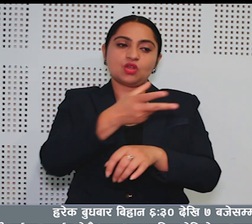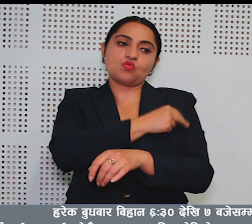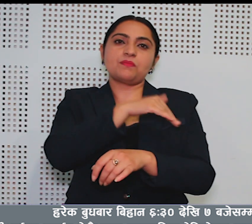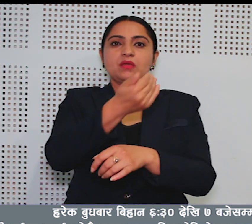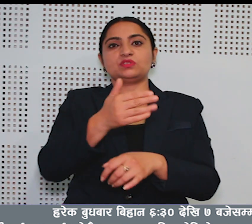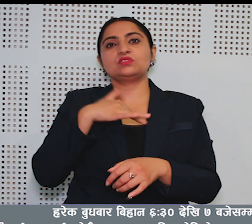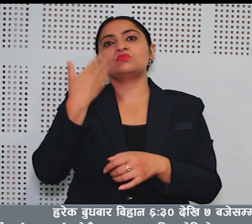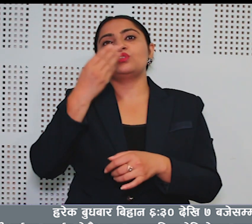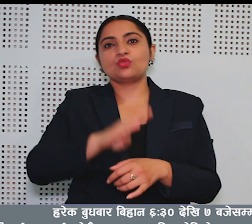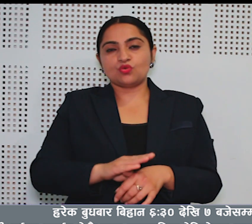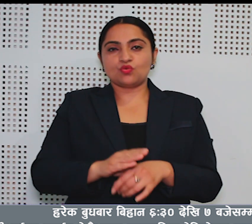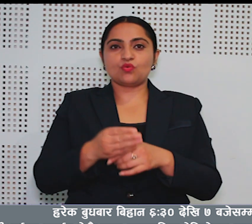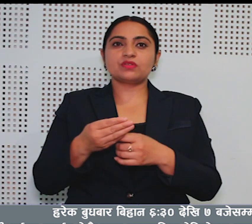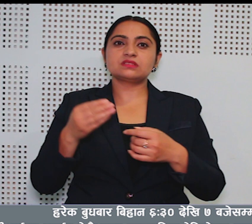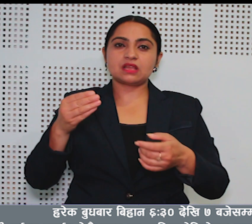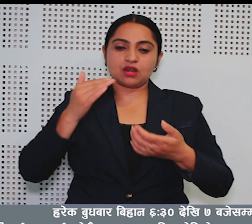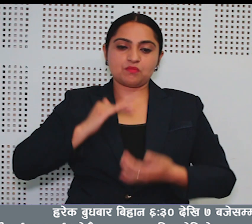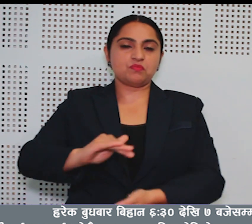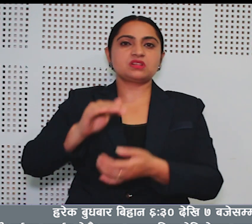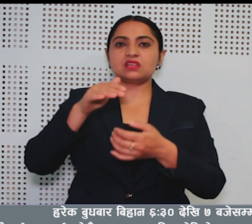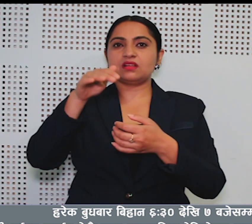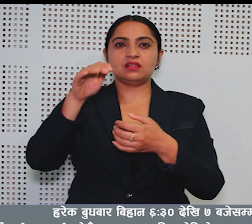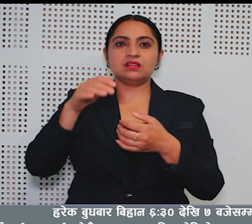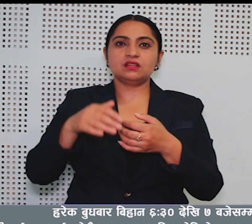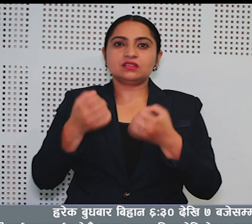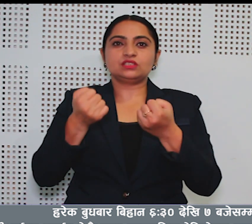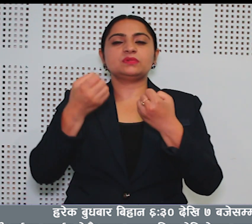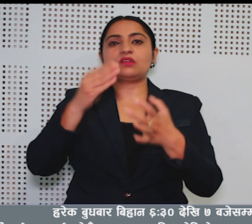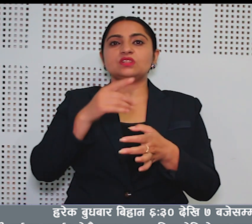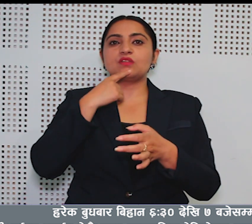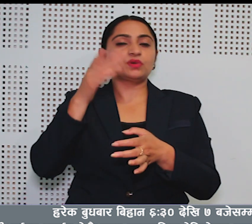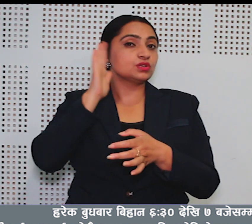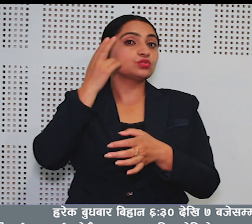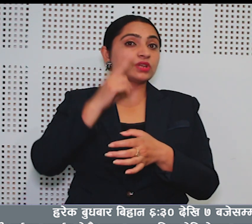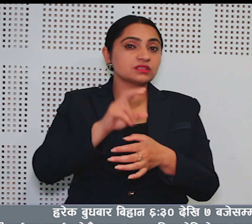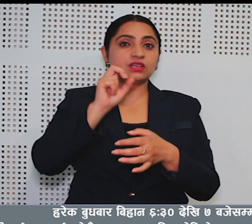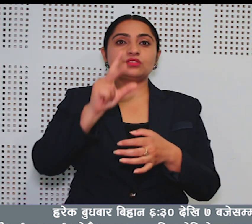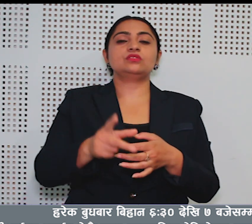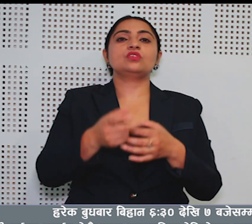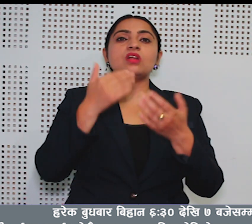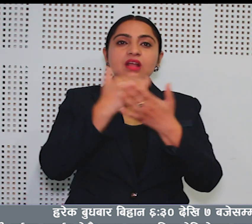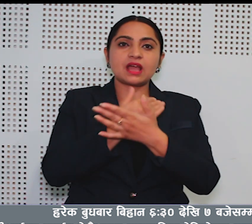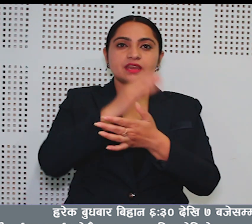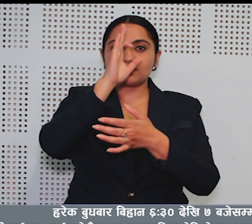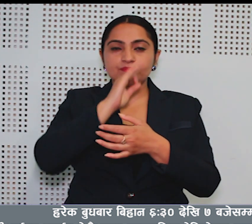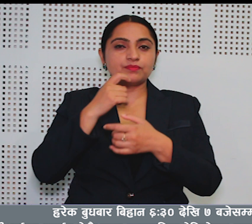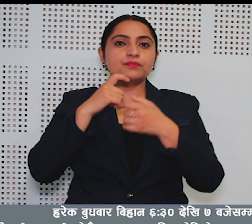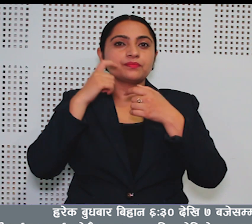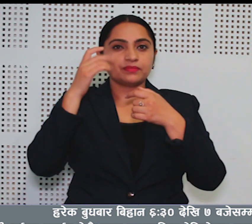हुन्छ लगायतका भ्रम सुनेका कारण खोप लगाएका थिएनन्। तर कार्यक्रममा यसबारे विज्ञको जवाब सुनिसकेपछि यो सबै